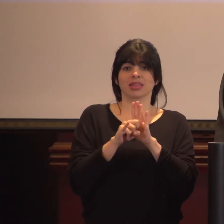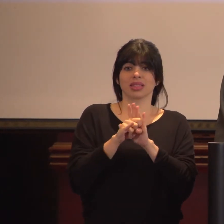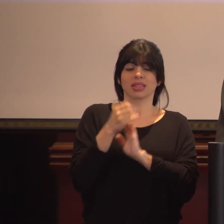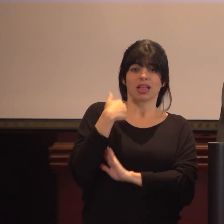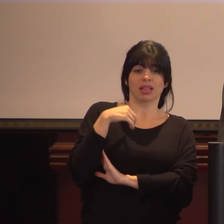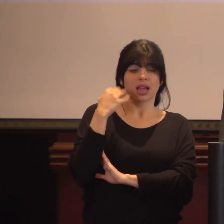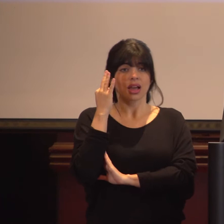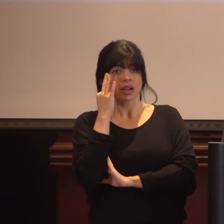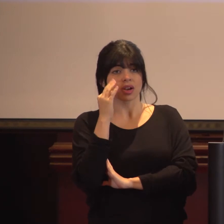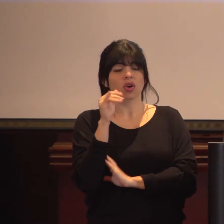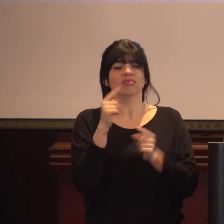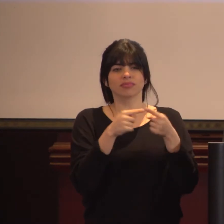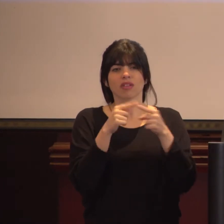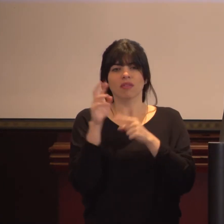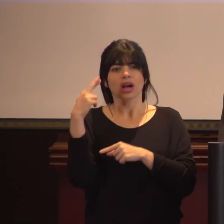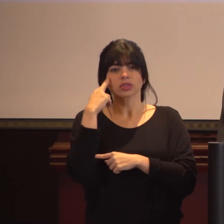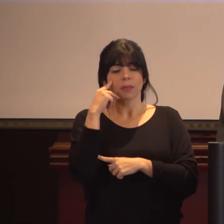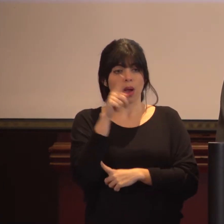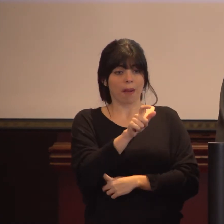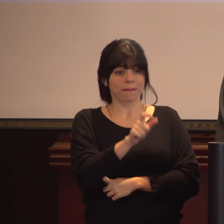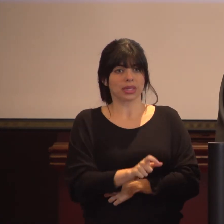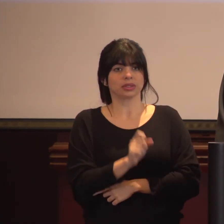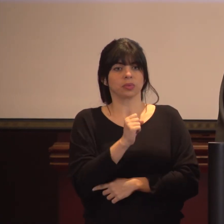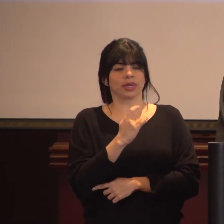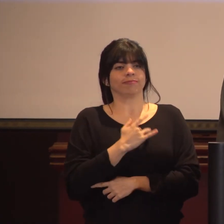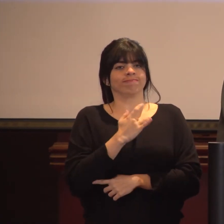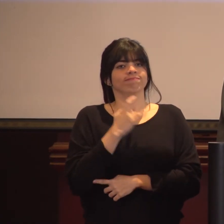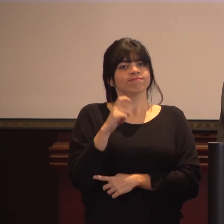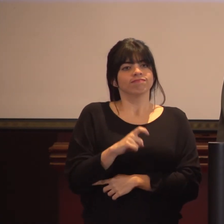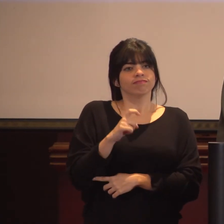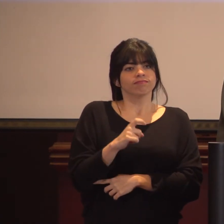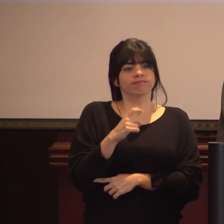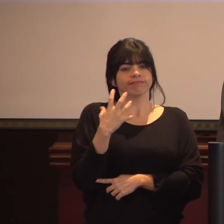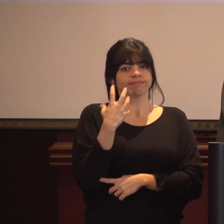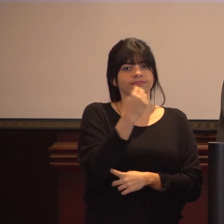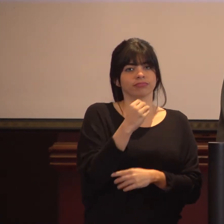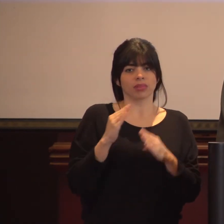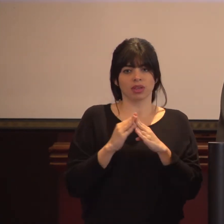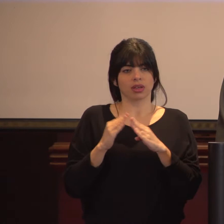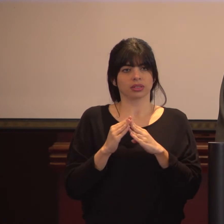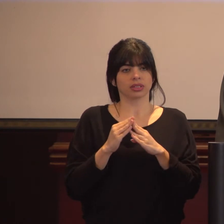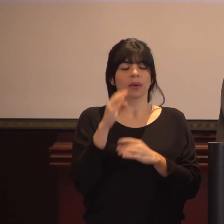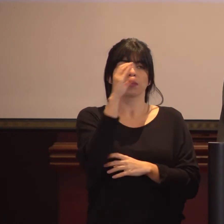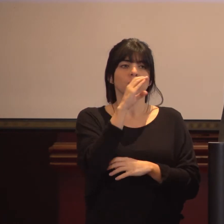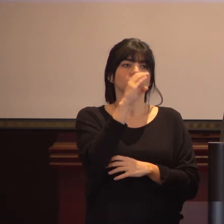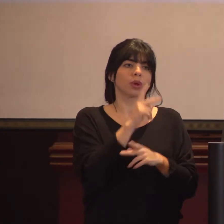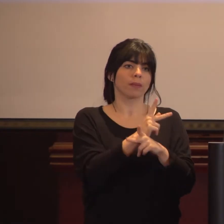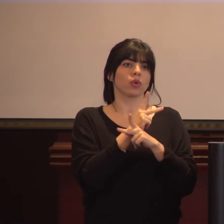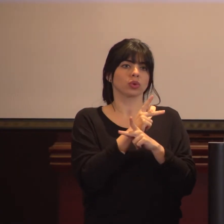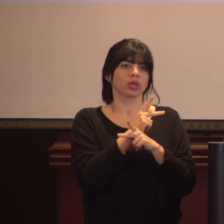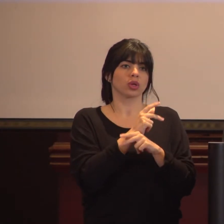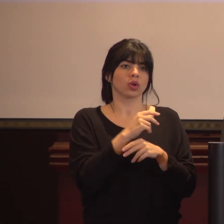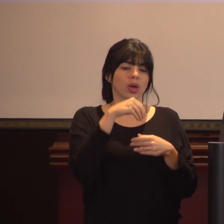género pueden ser motivos para que una persona se vea en la necesidad de dejar su hogar y Buscar protección